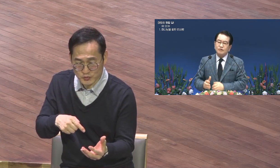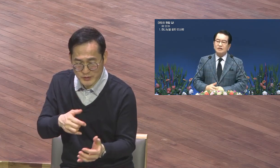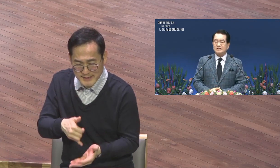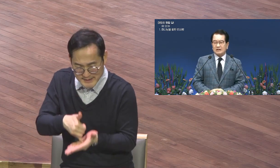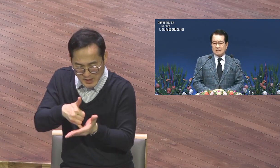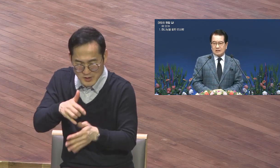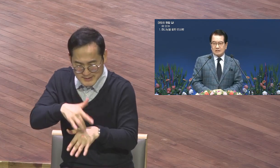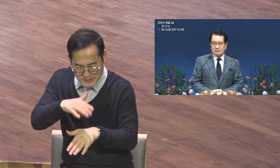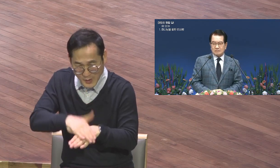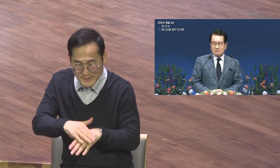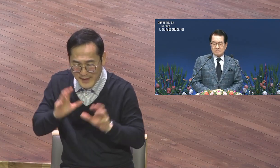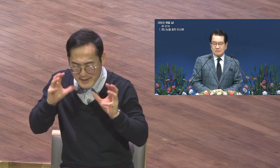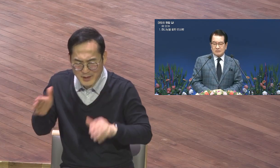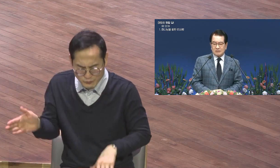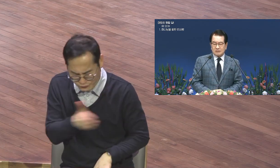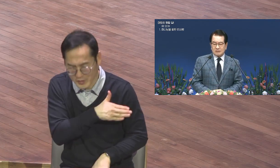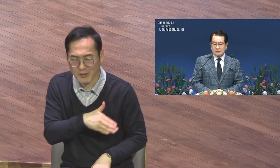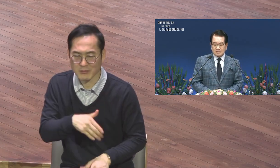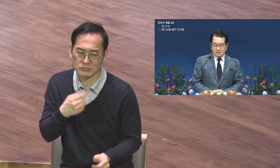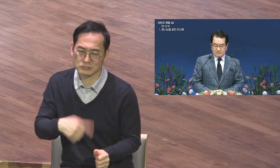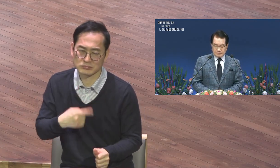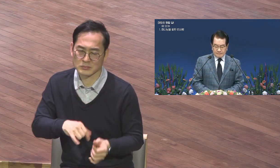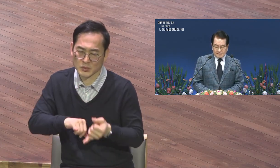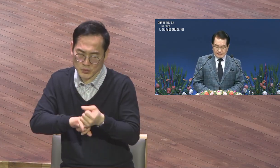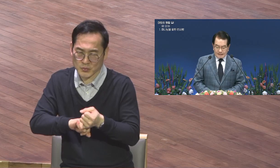형성되기 전부터 시작돼요.